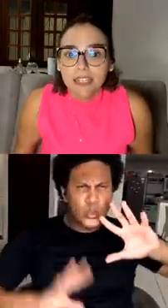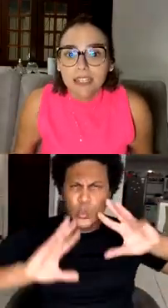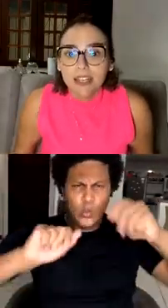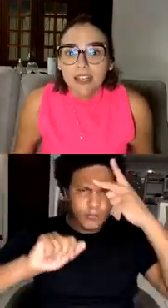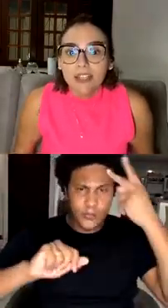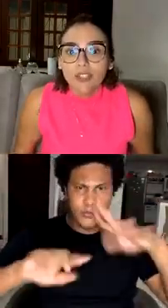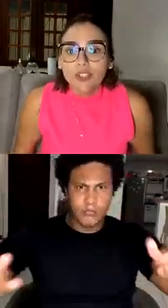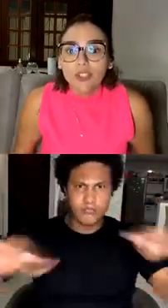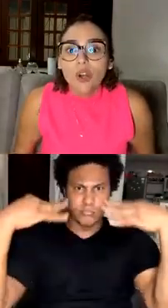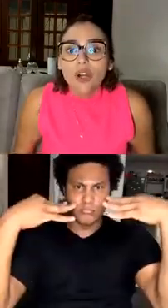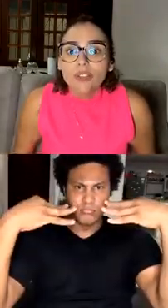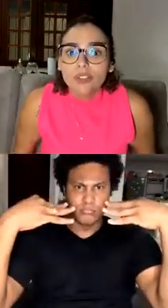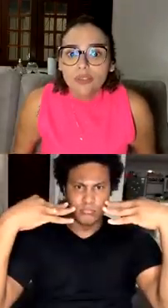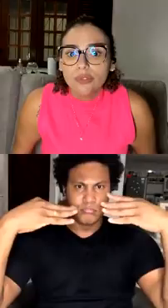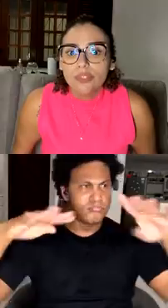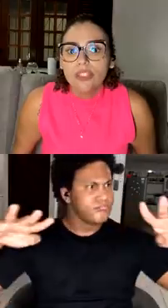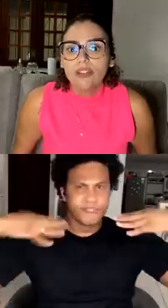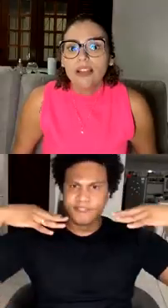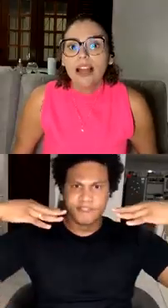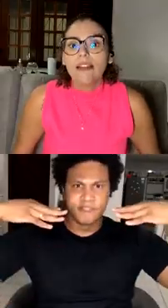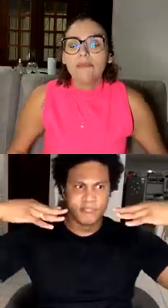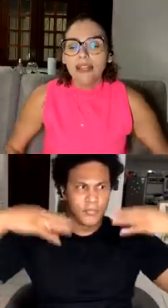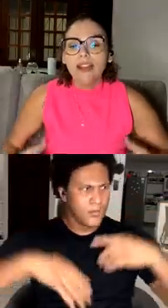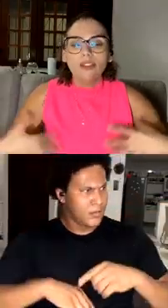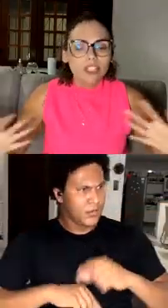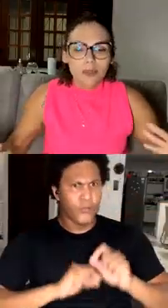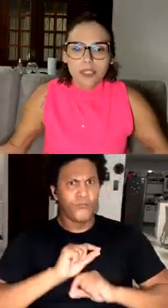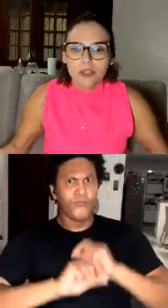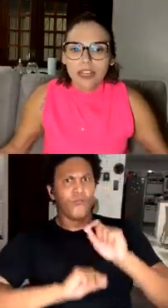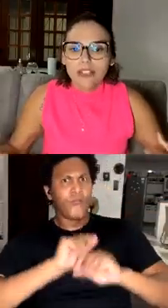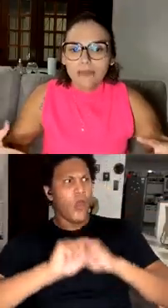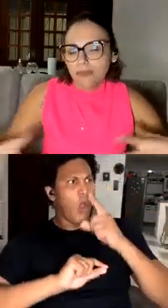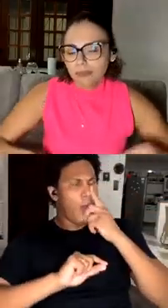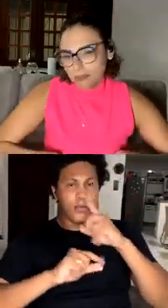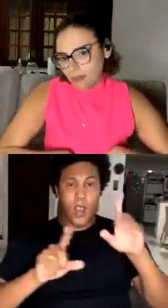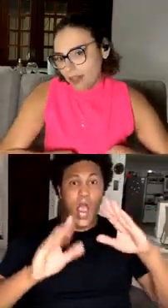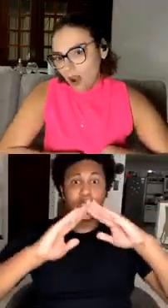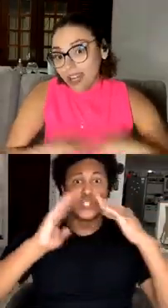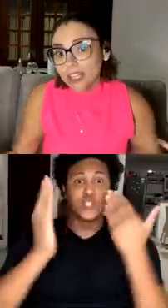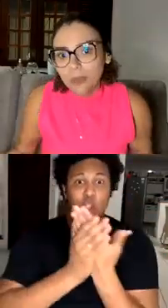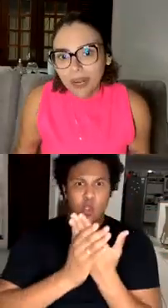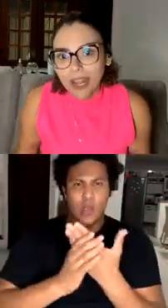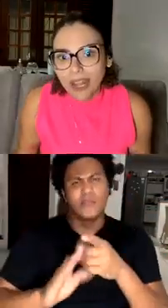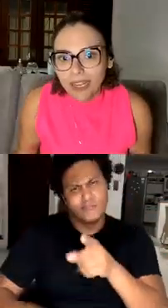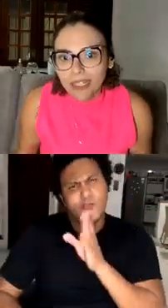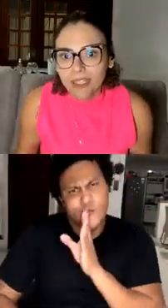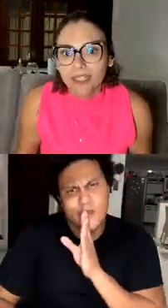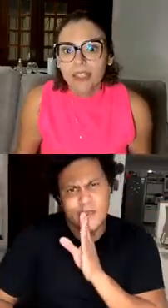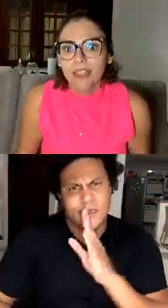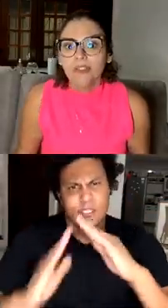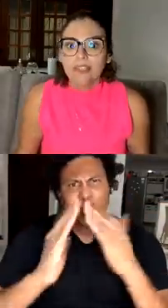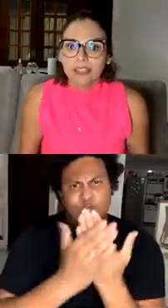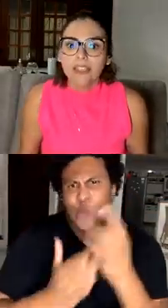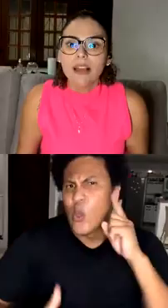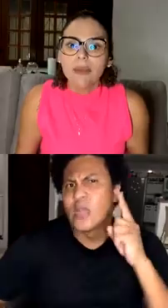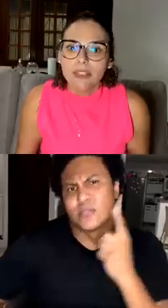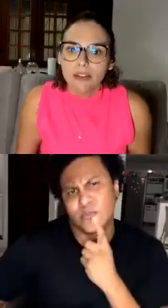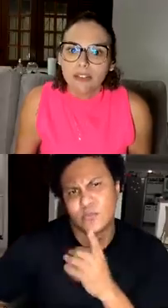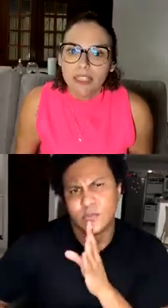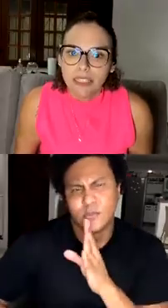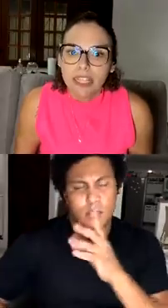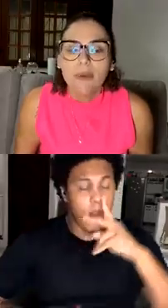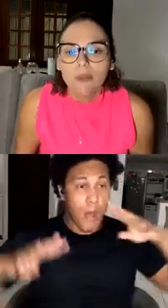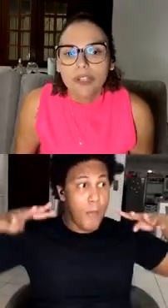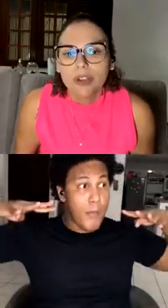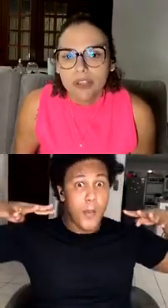sangra. Todos os surdos que estão lá, né? Todas as pessoas que estão lá olhando para ela. Vocês sabem que isso